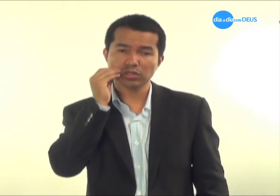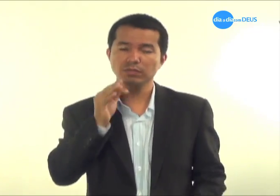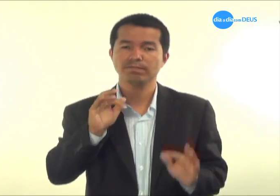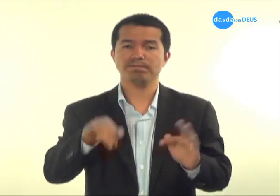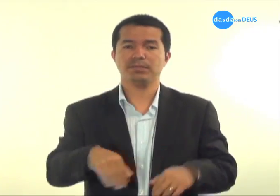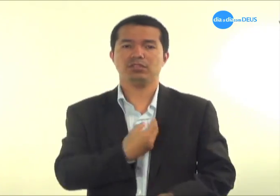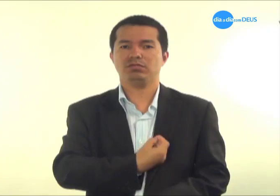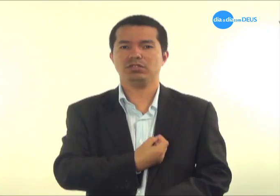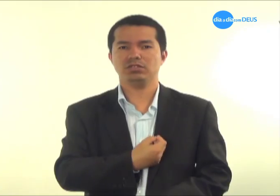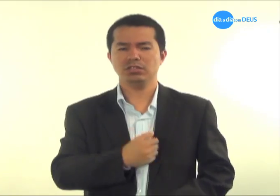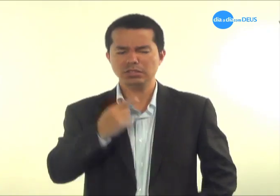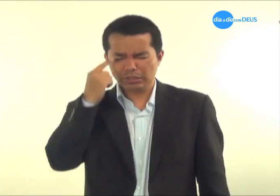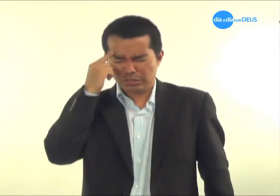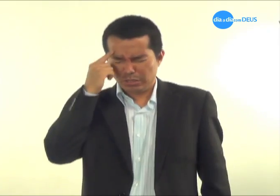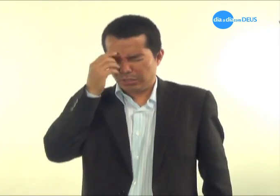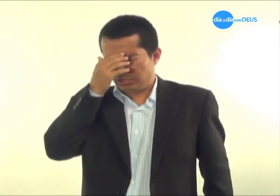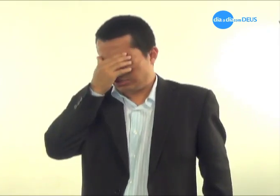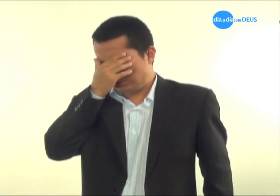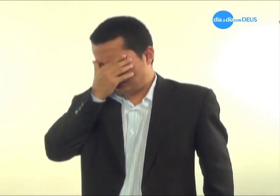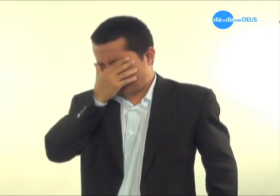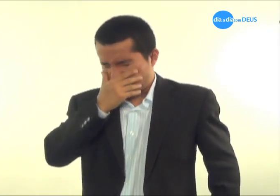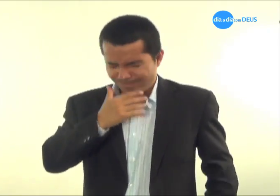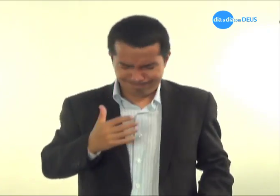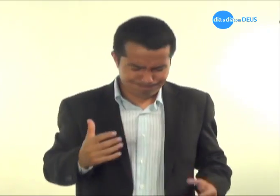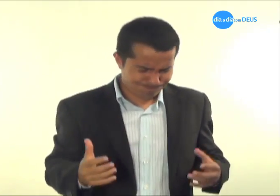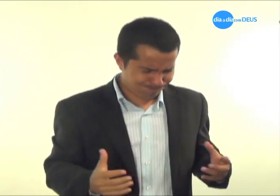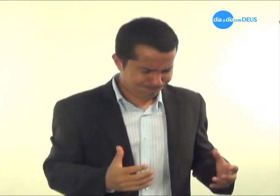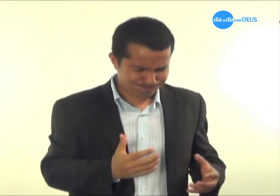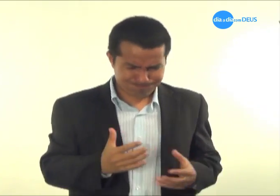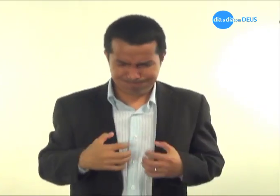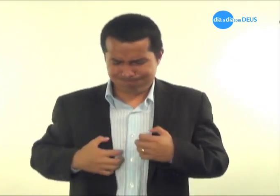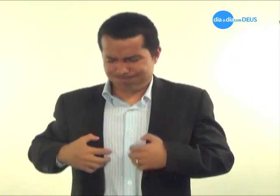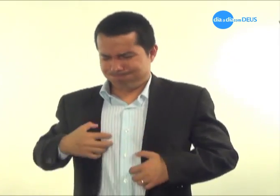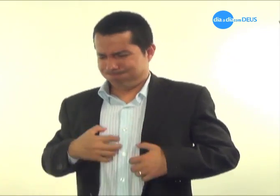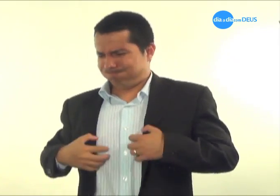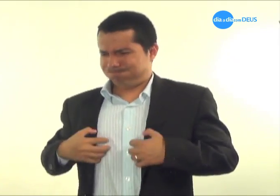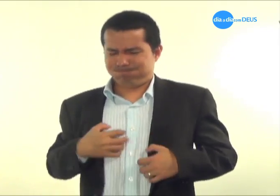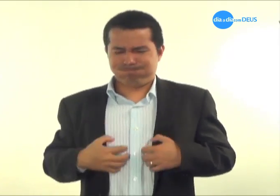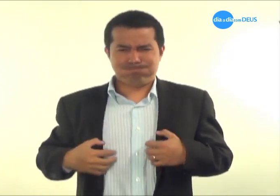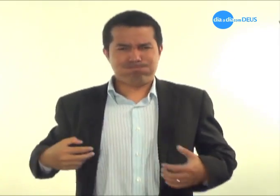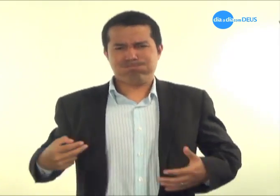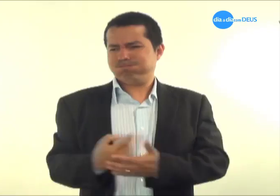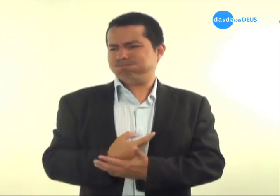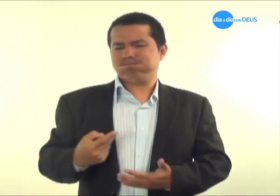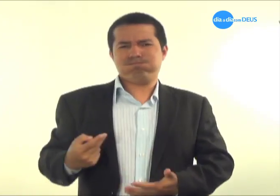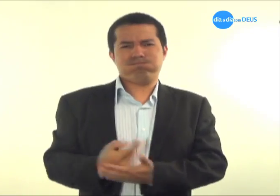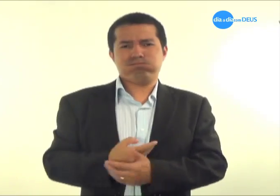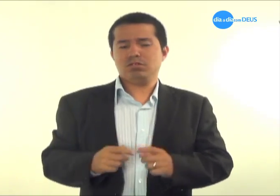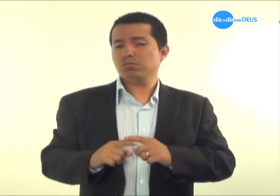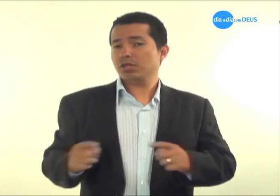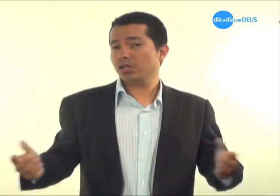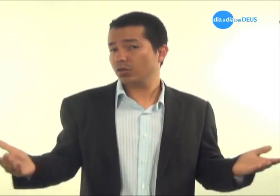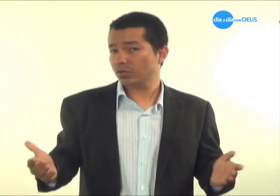toda a besteira que ele fez, Satanás vai semear uma outra ideia na cabeça dele.